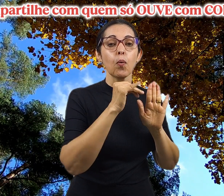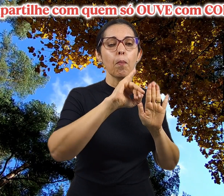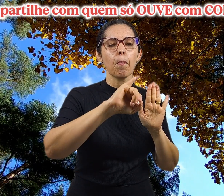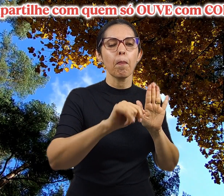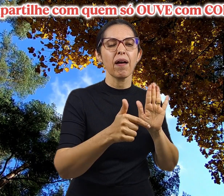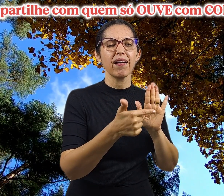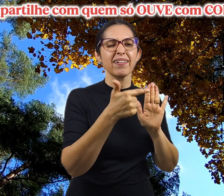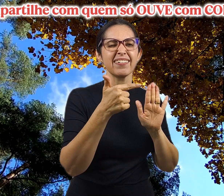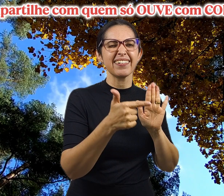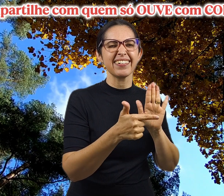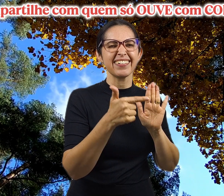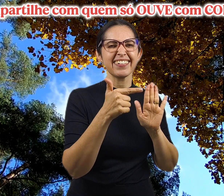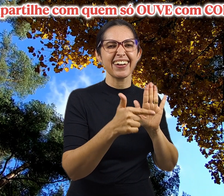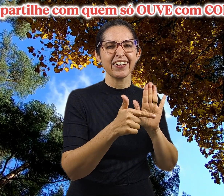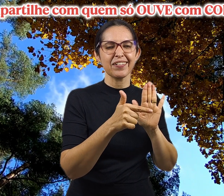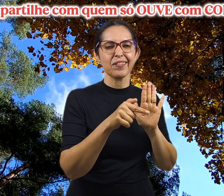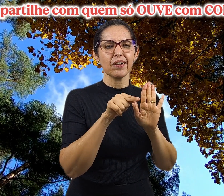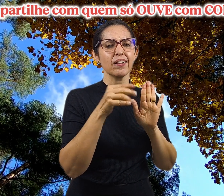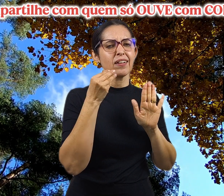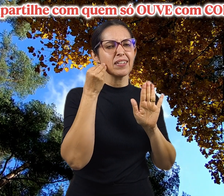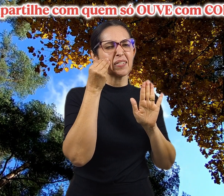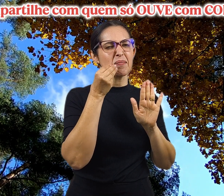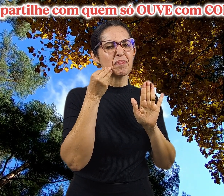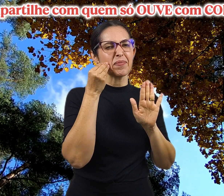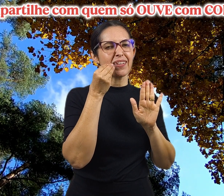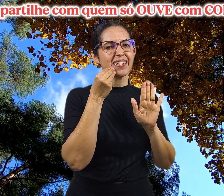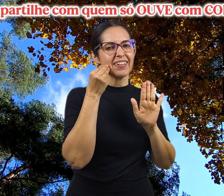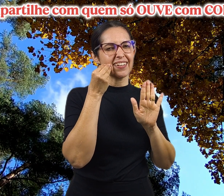tinha uma conexão diferente com Betel.